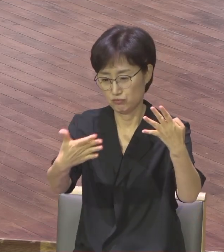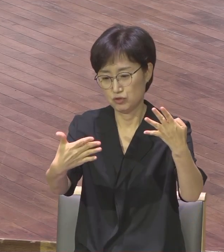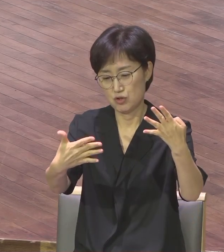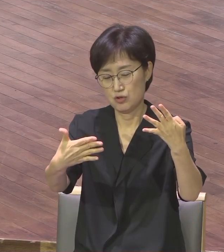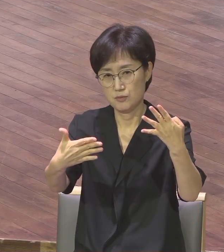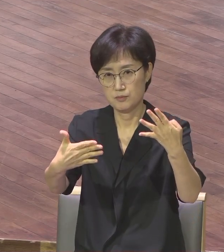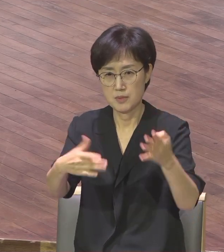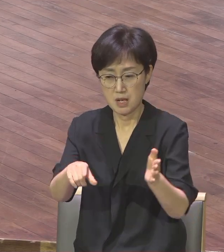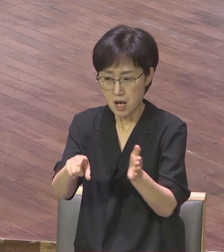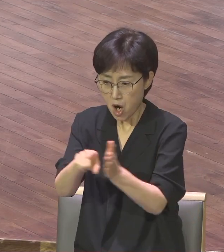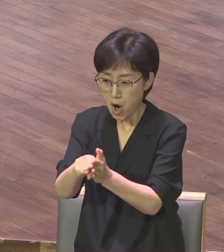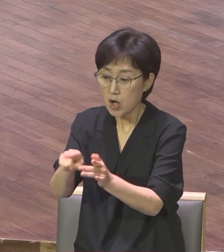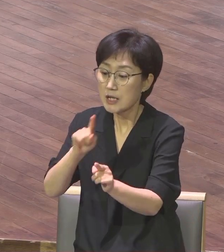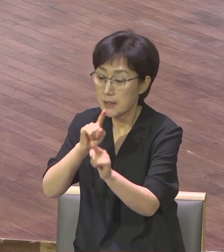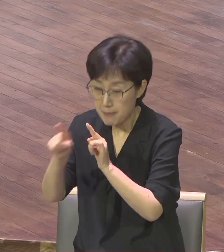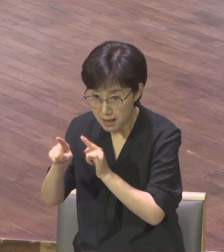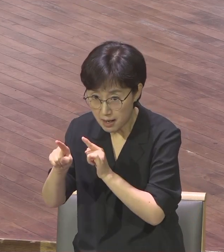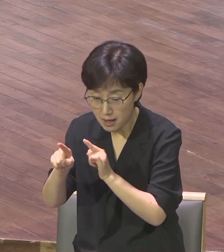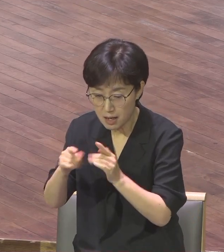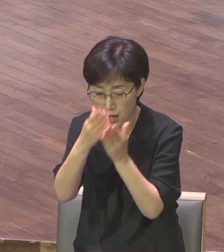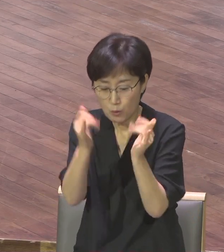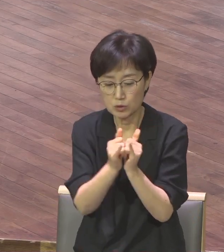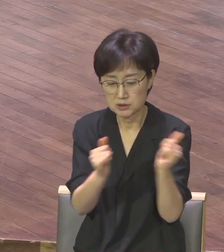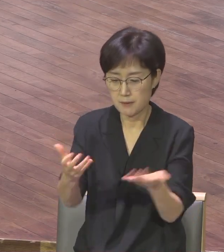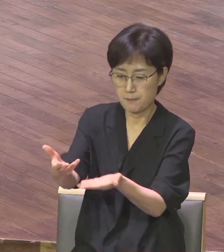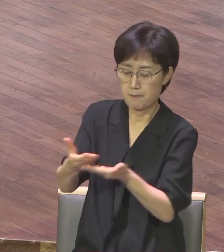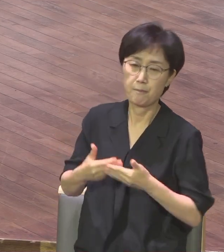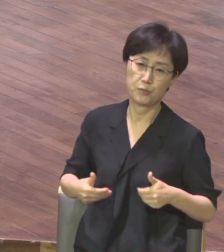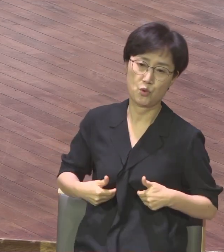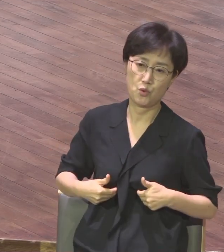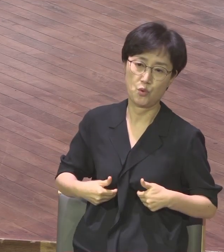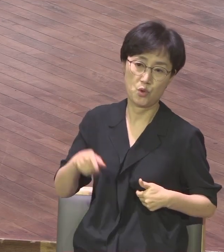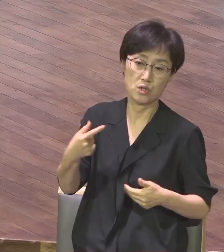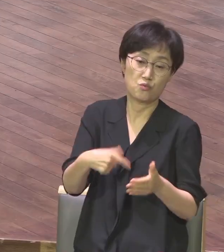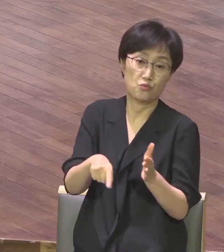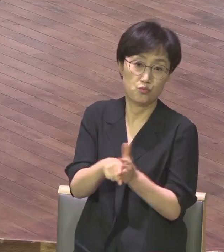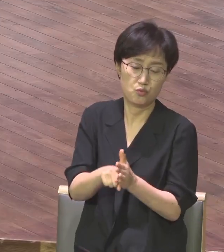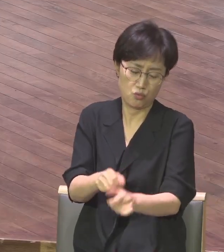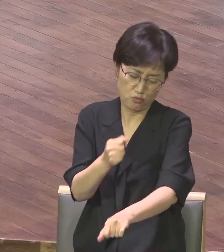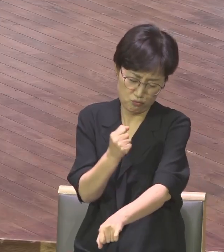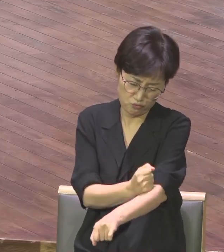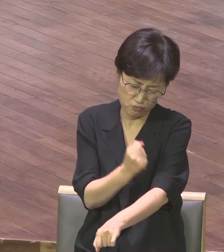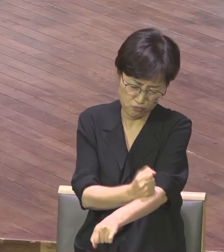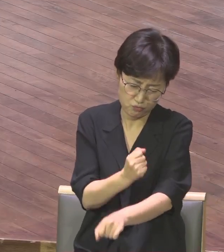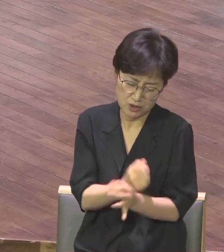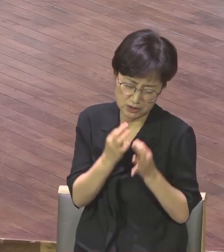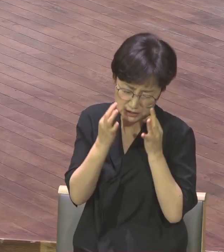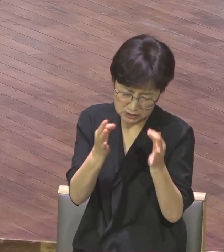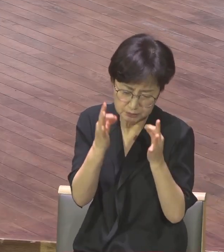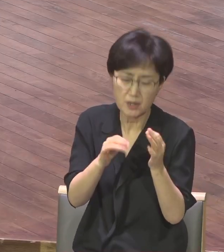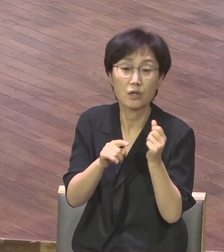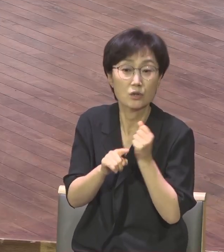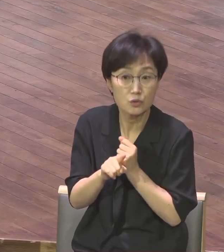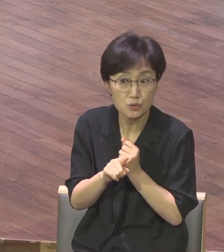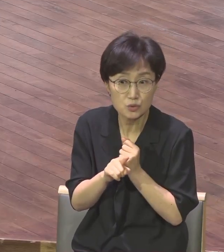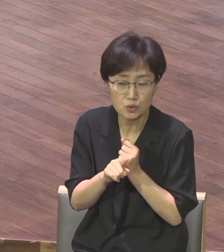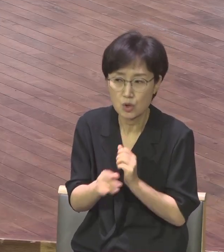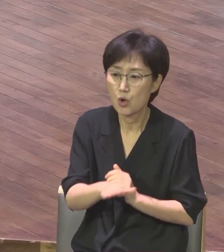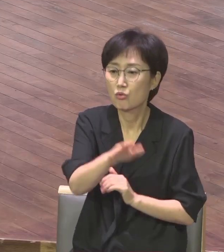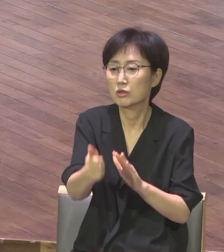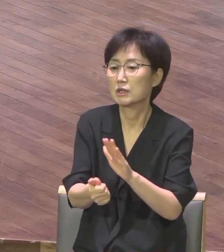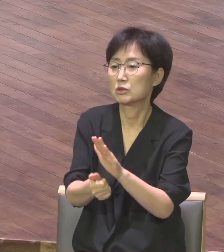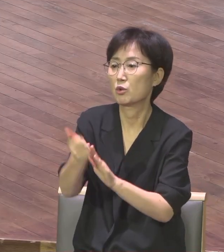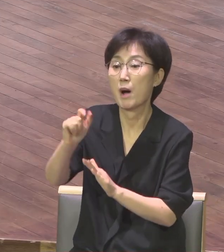말이여 모든 사람들이 받을 만하도다. 이를 위하여 우리가 수고하고 힘쓰는 것은 우리